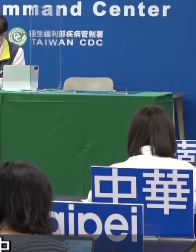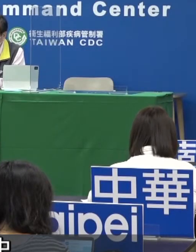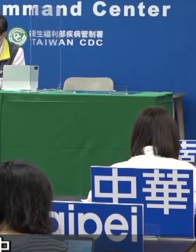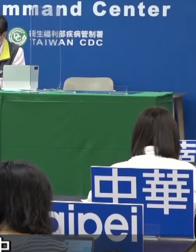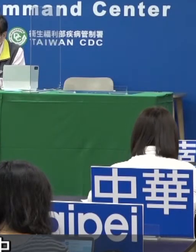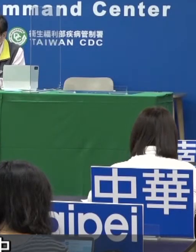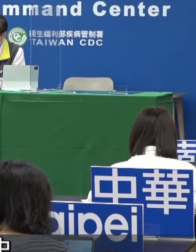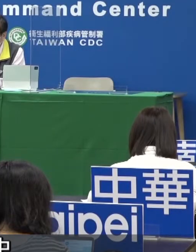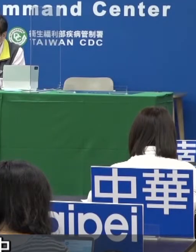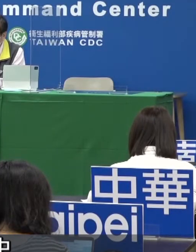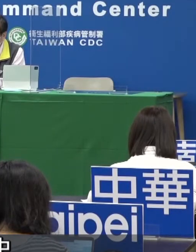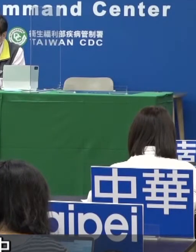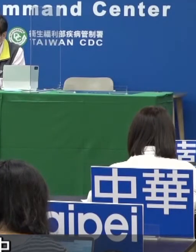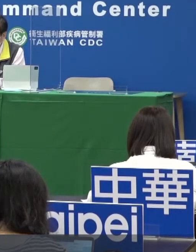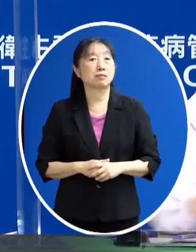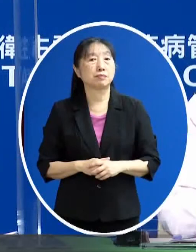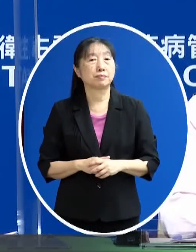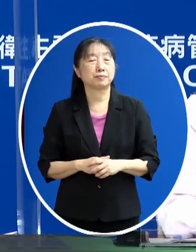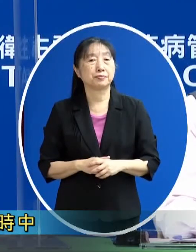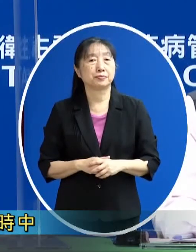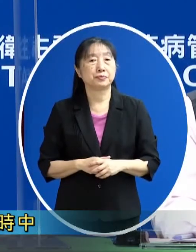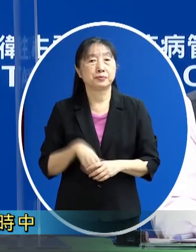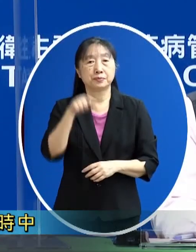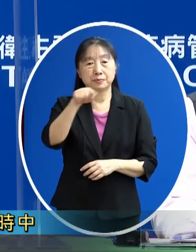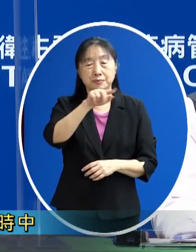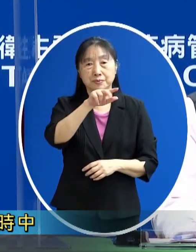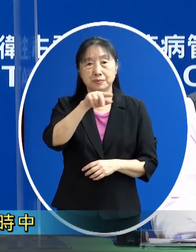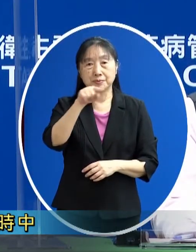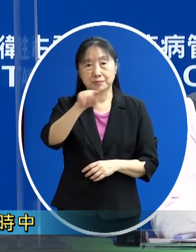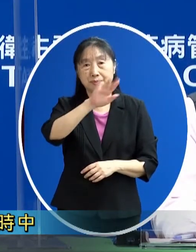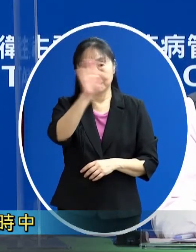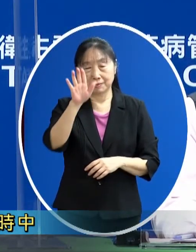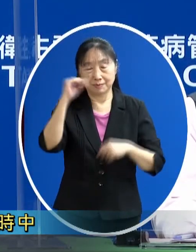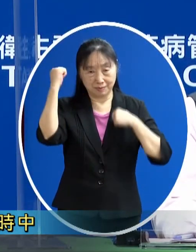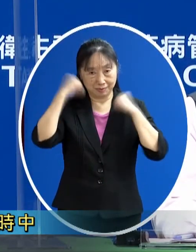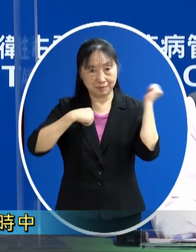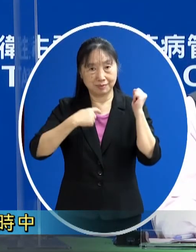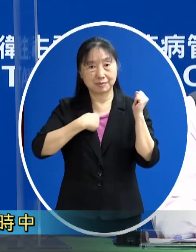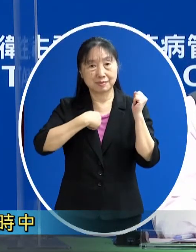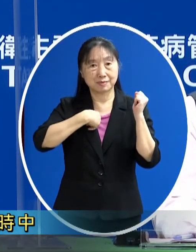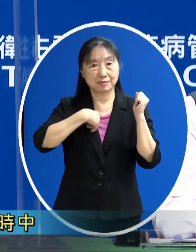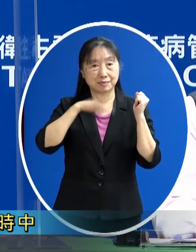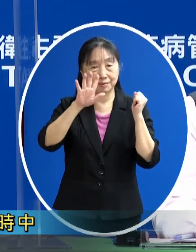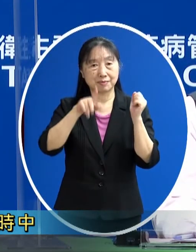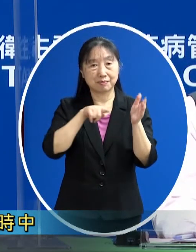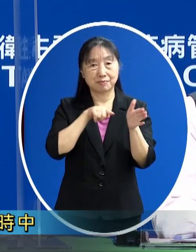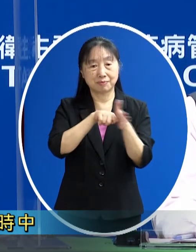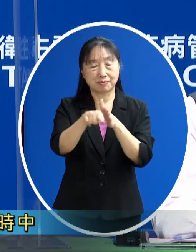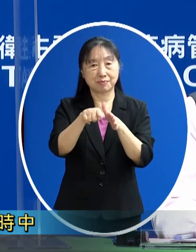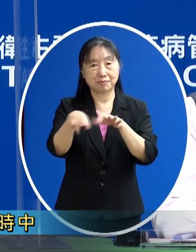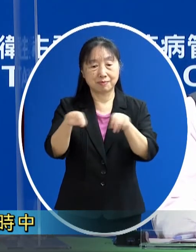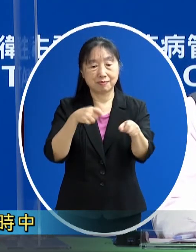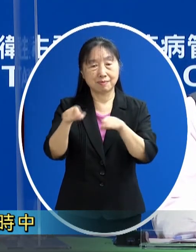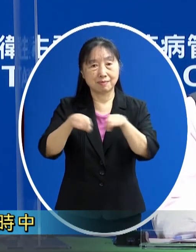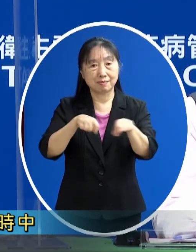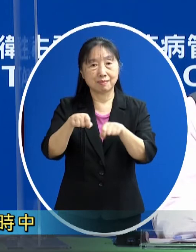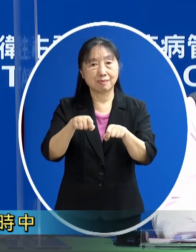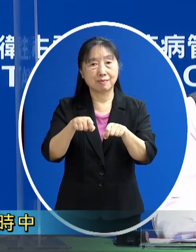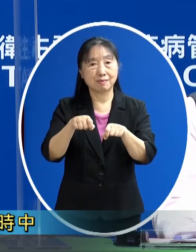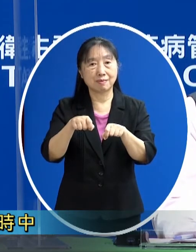助理需进行快筛。 在那一天我早上有去做了一个专案的一个口头报告之后，